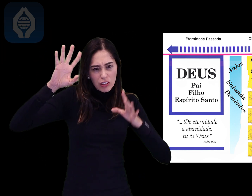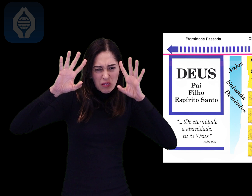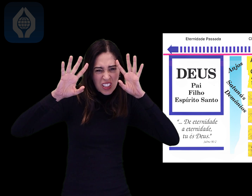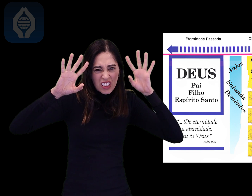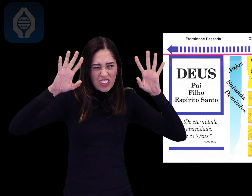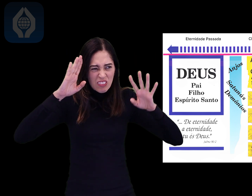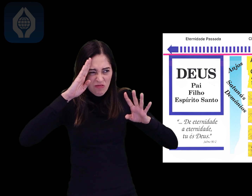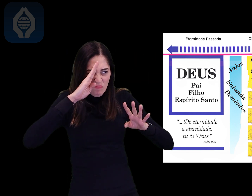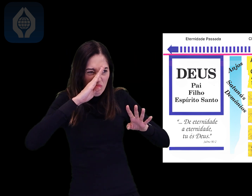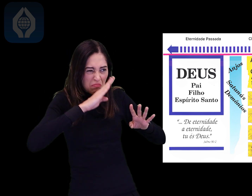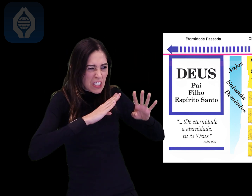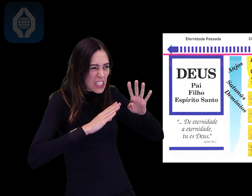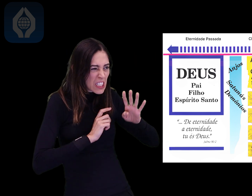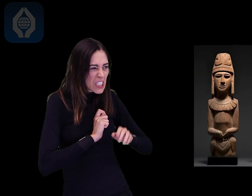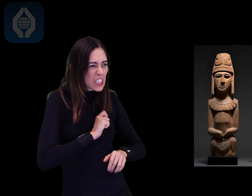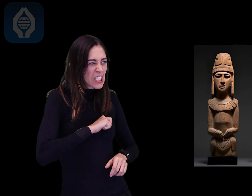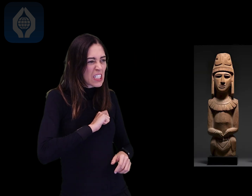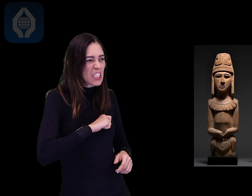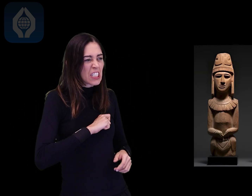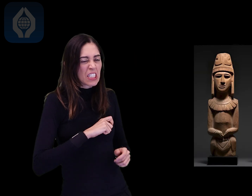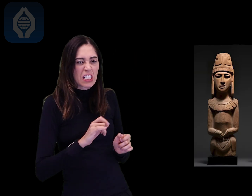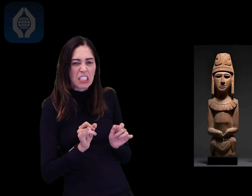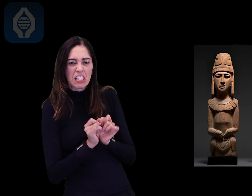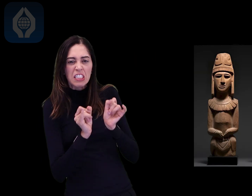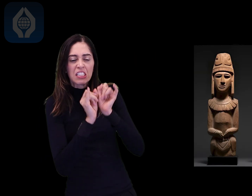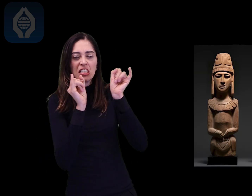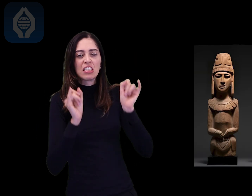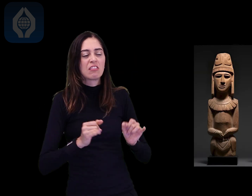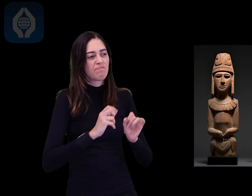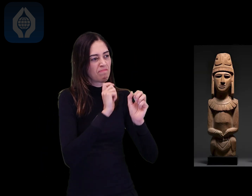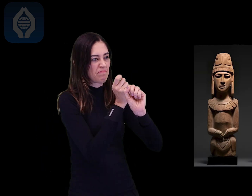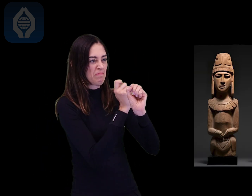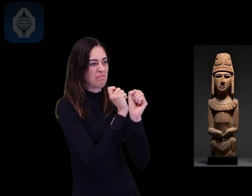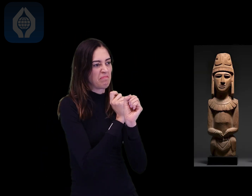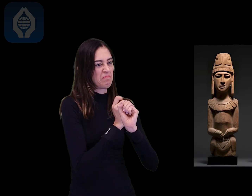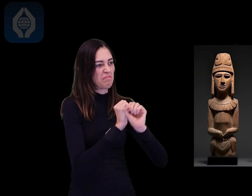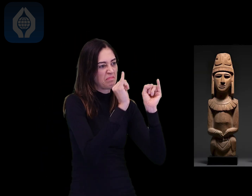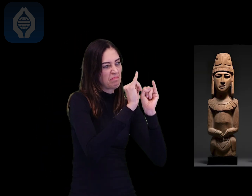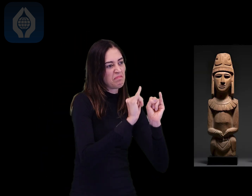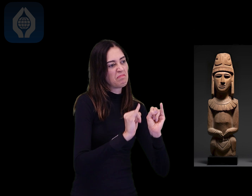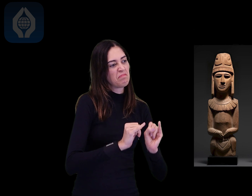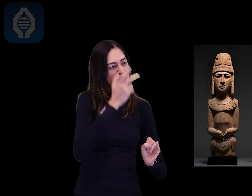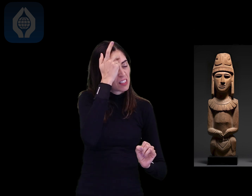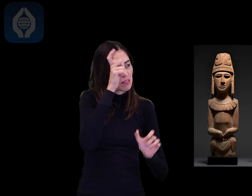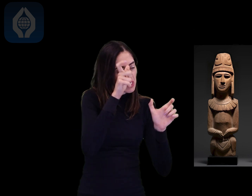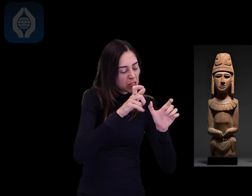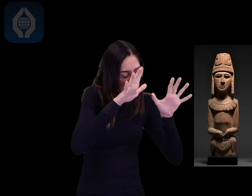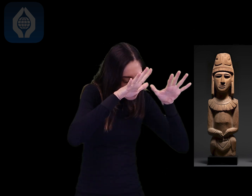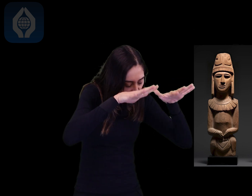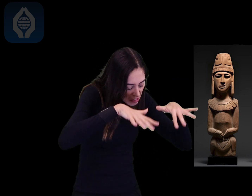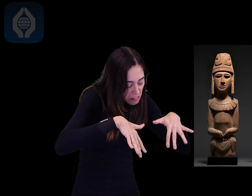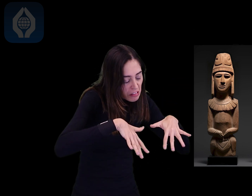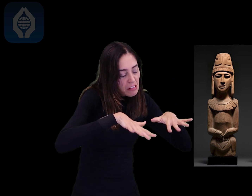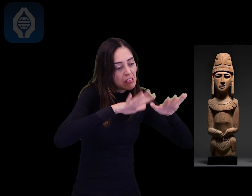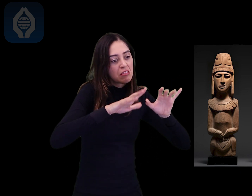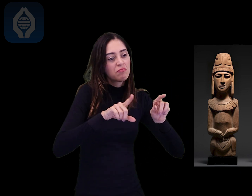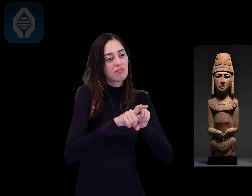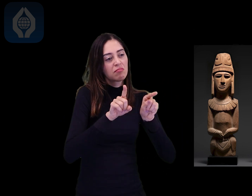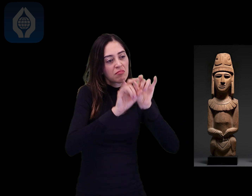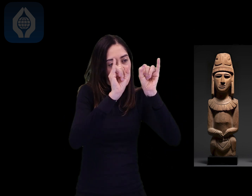mais perversos e fúteis. Esculpiam imagens de pessoas e as adoravam. Adoravam também animais e